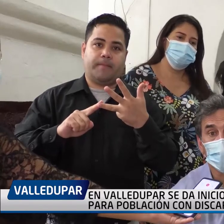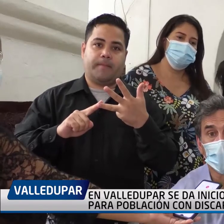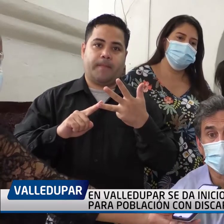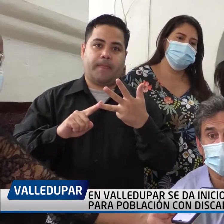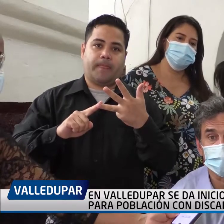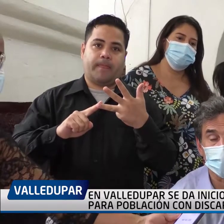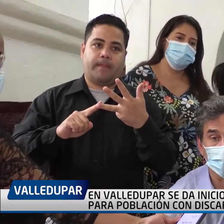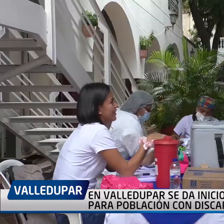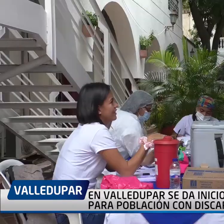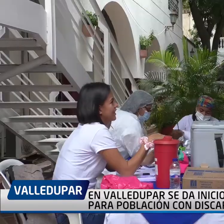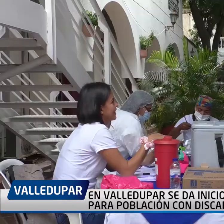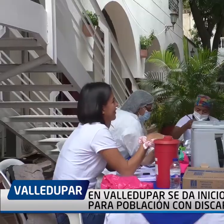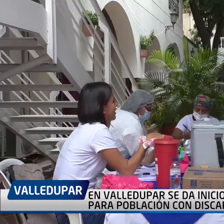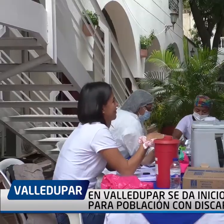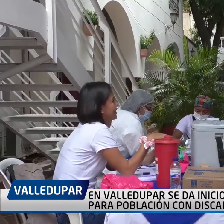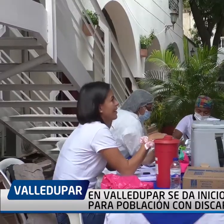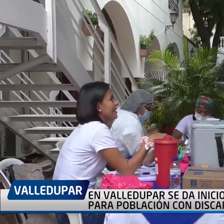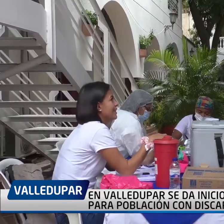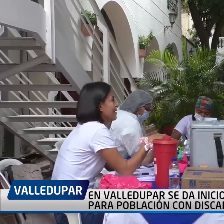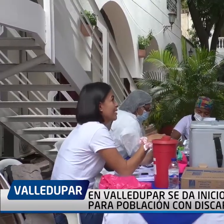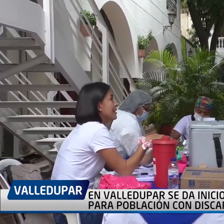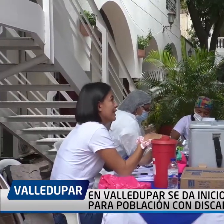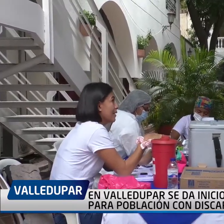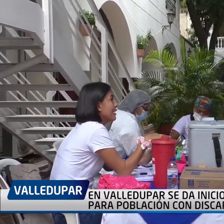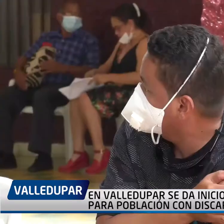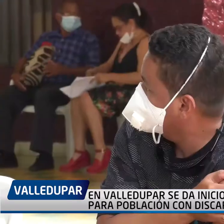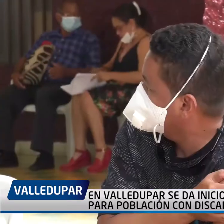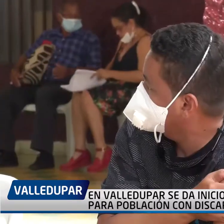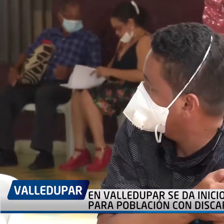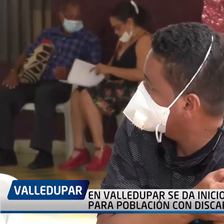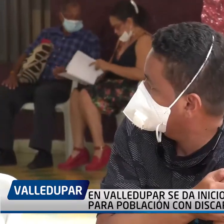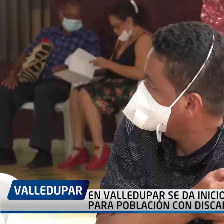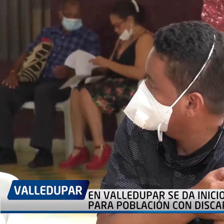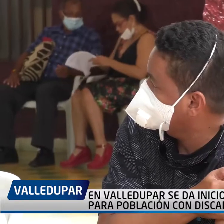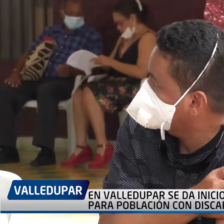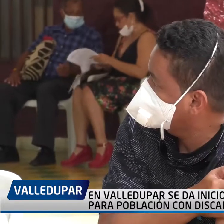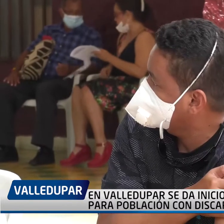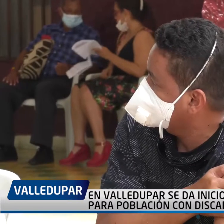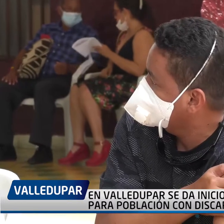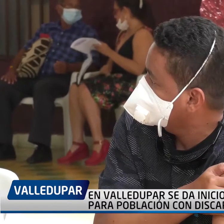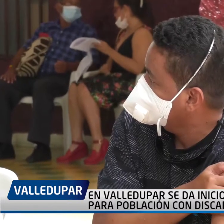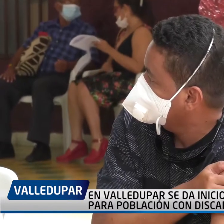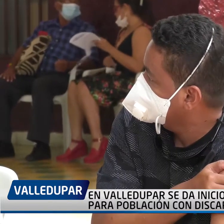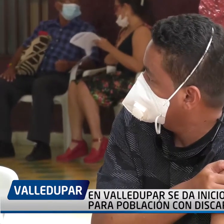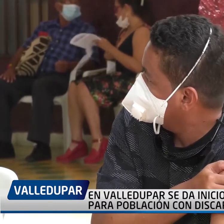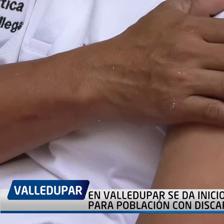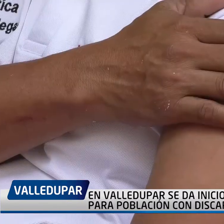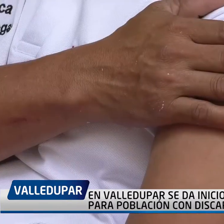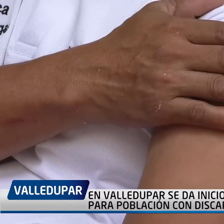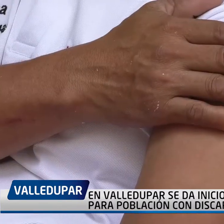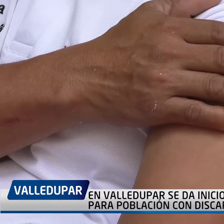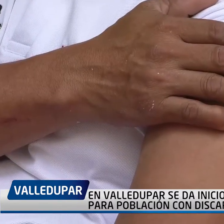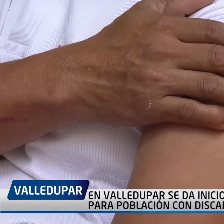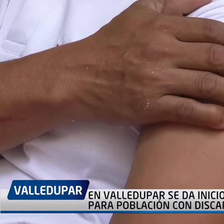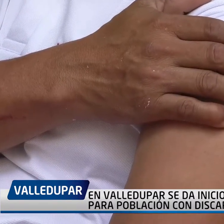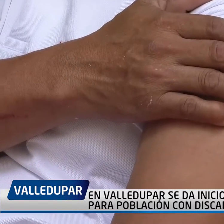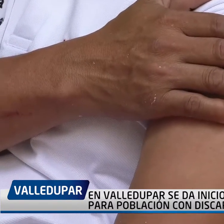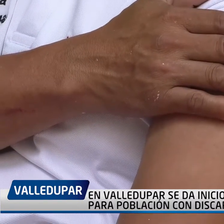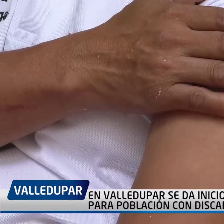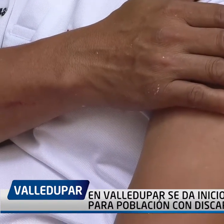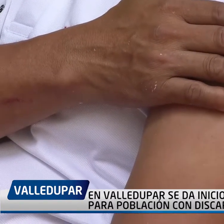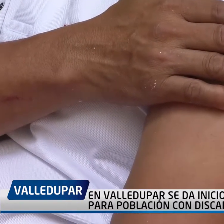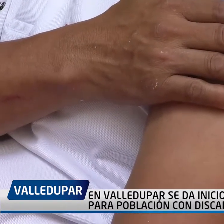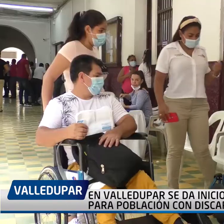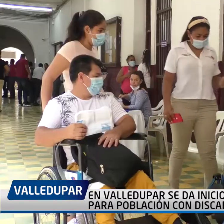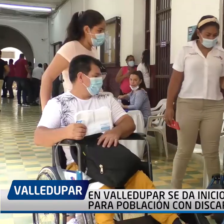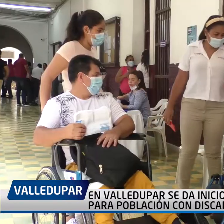problemas cognitivos, también están siendo atendidos en el día de hoy. ¿Por qué ese grupo poblacional? El